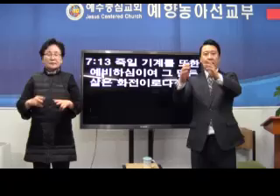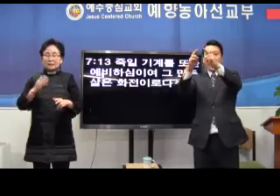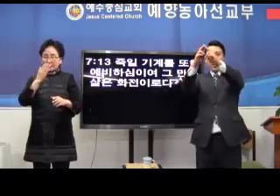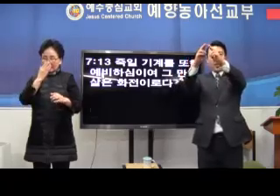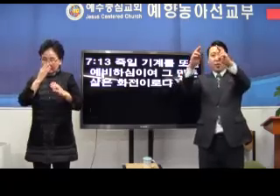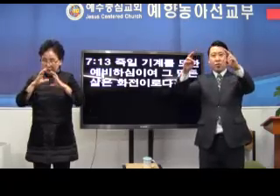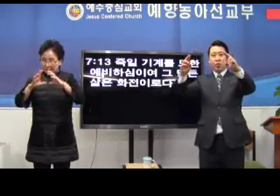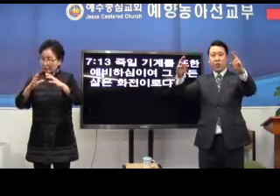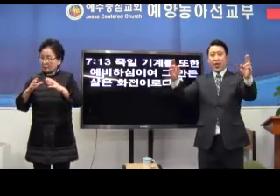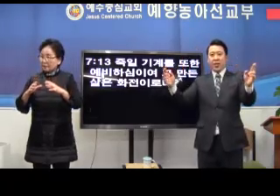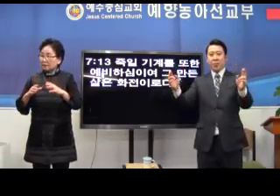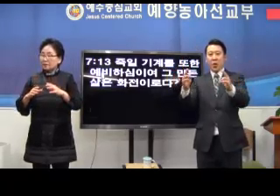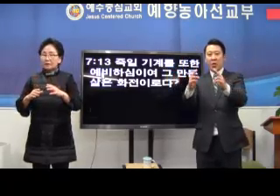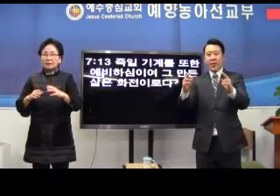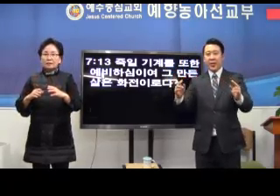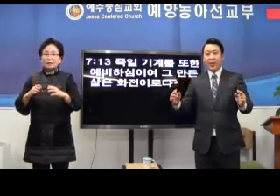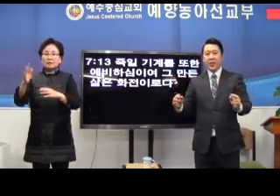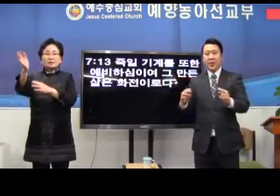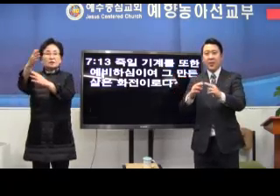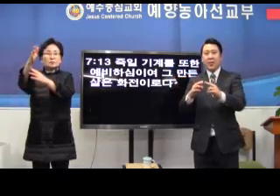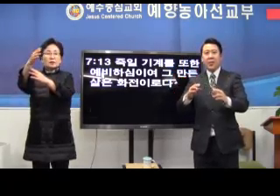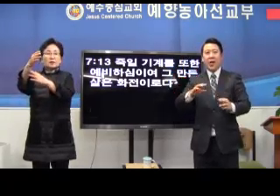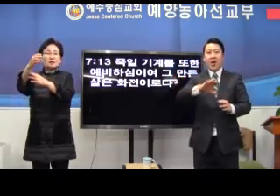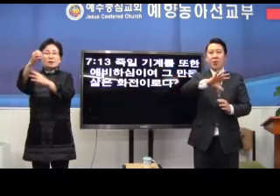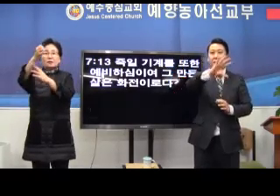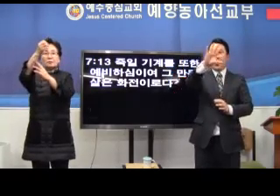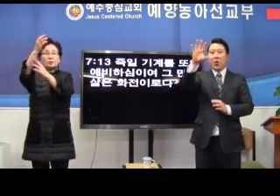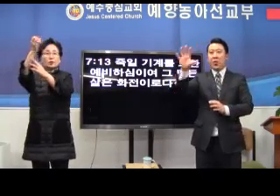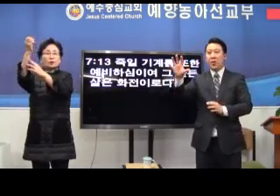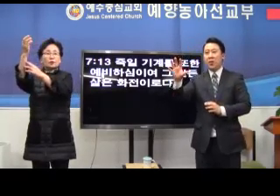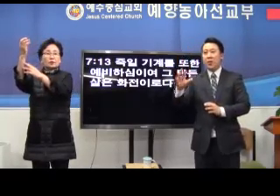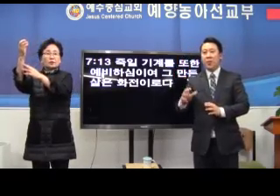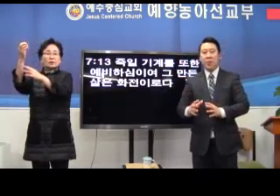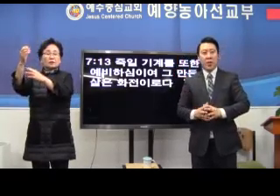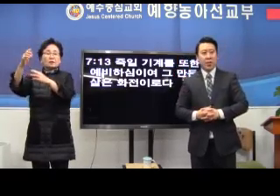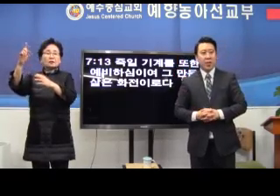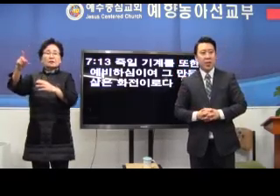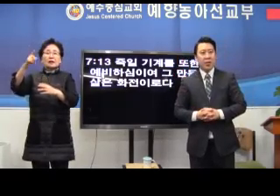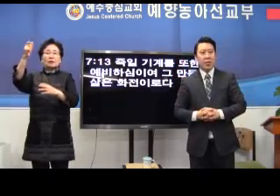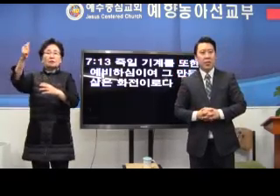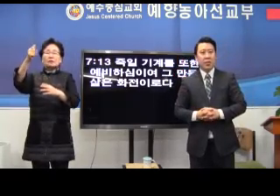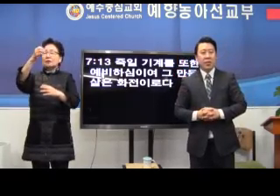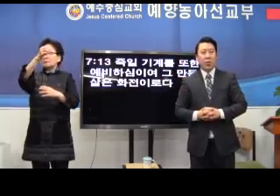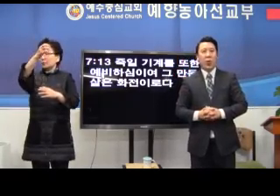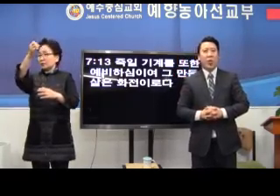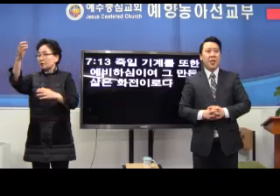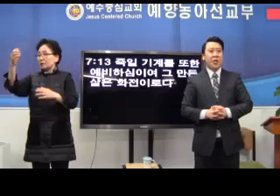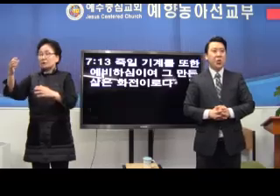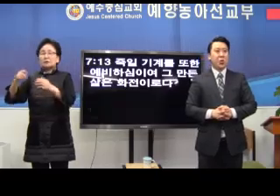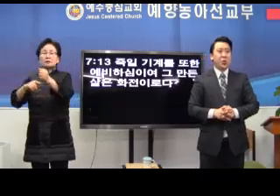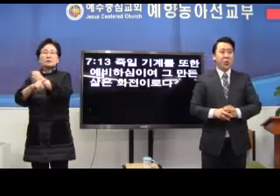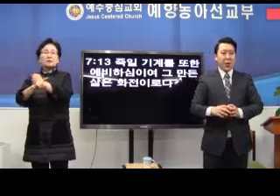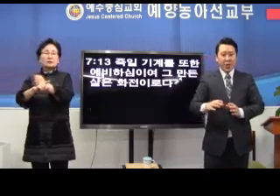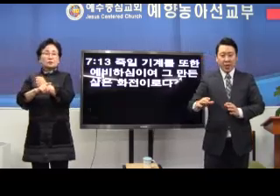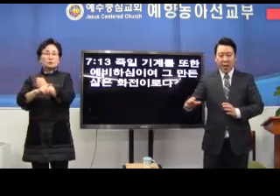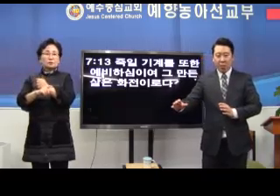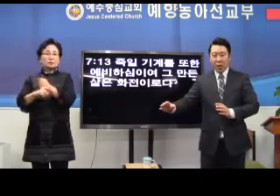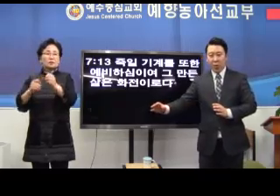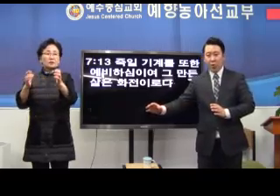나라의 국기의 이 별이 다윗의 별을 의미하는 또 예수 그리스도의 계보에